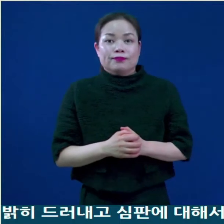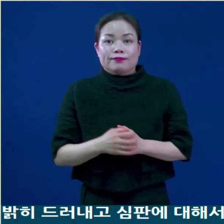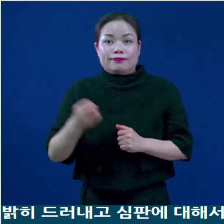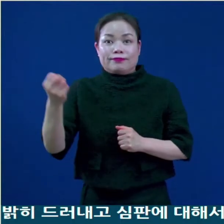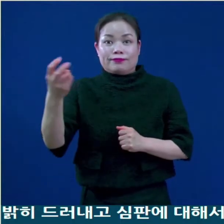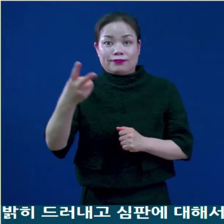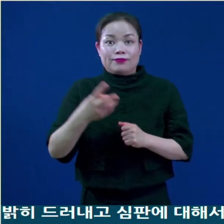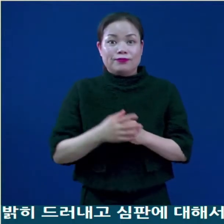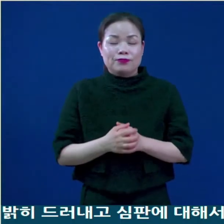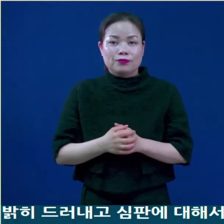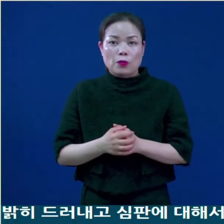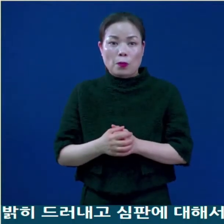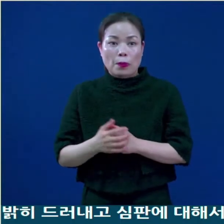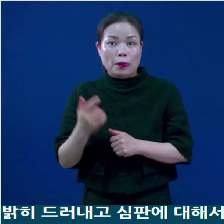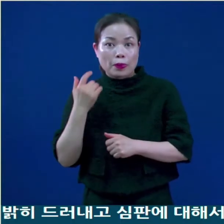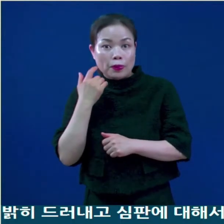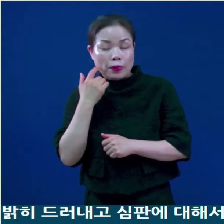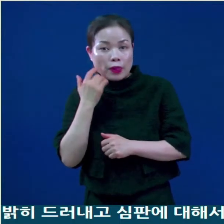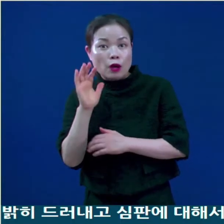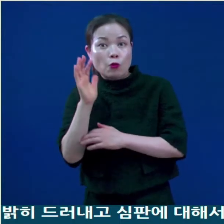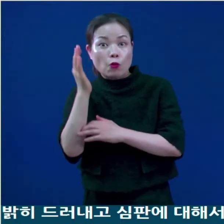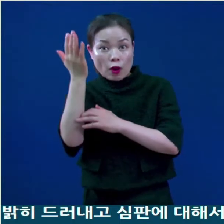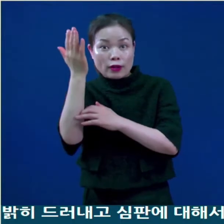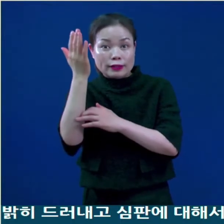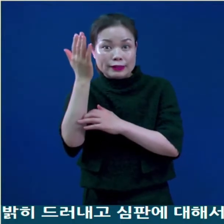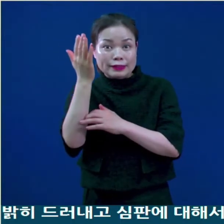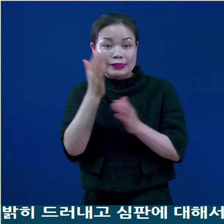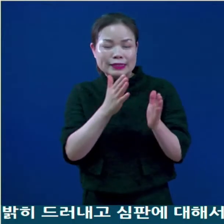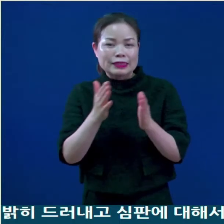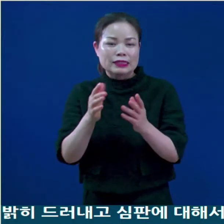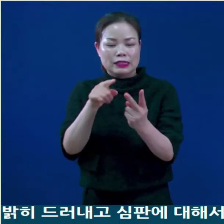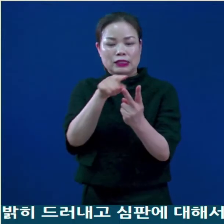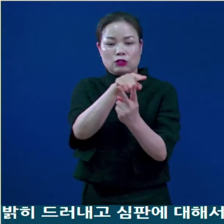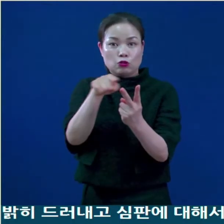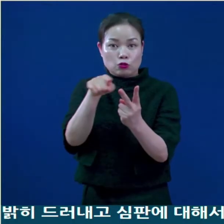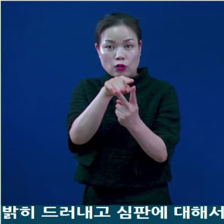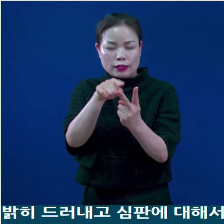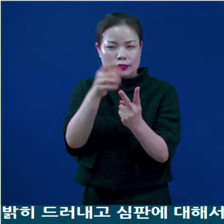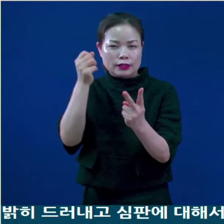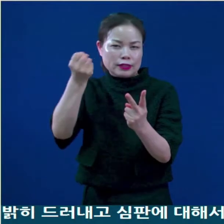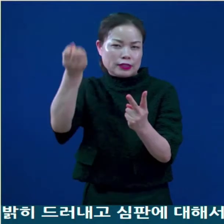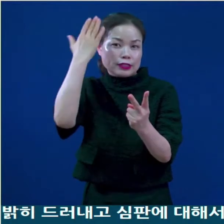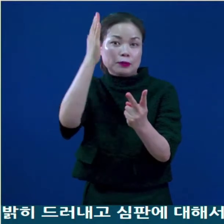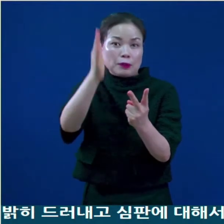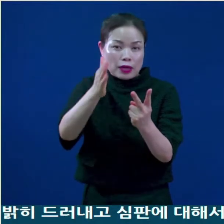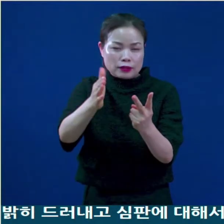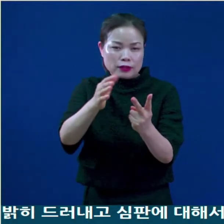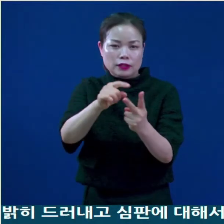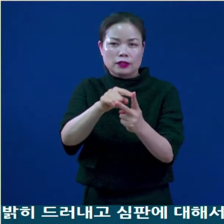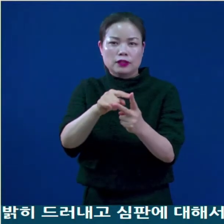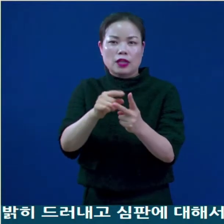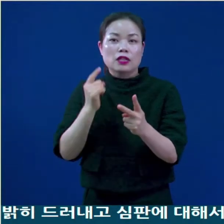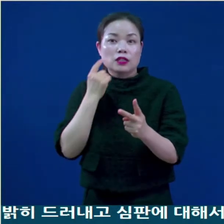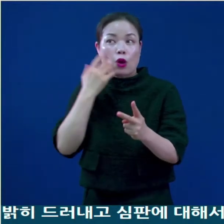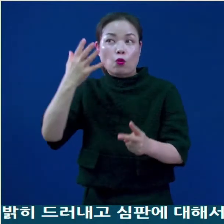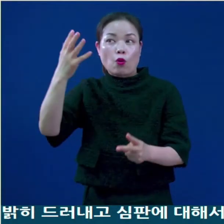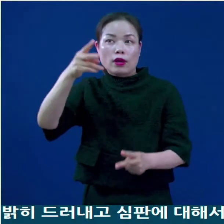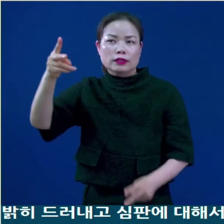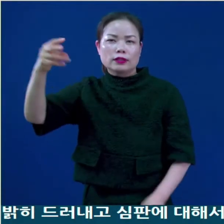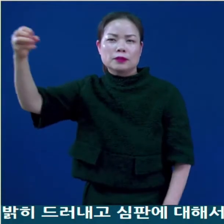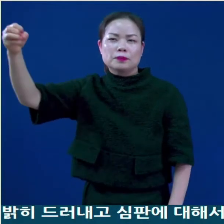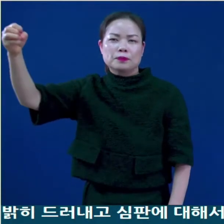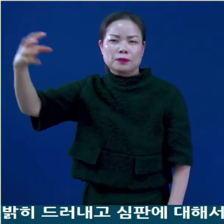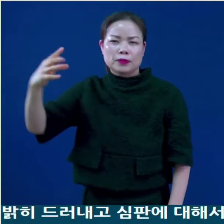다시 한번 영광을 이제 정리합니다. 특별히 영광의 두 가지 요소 꼭 잊지 마시고요. 영광은 빛과 관련이 있다.